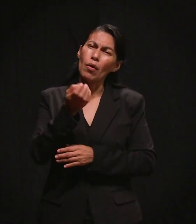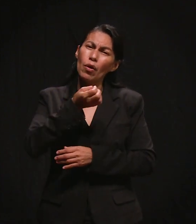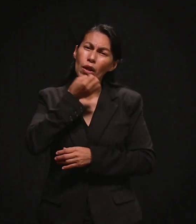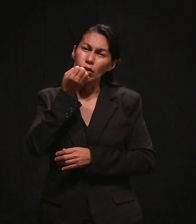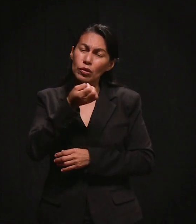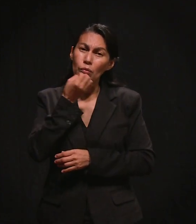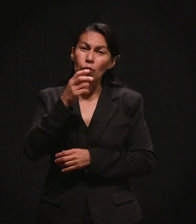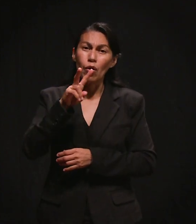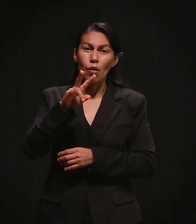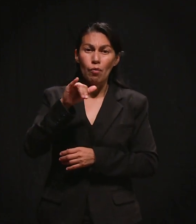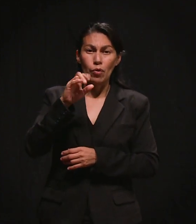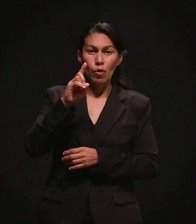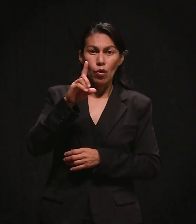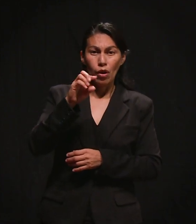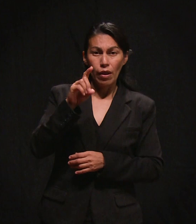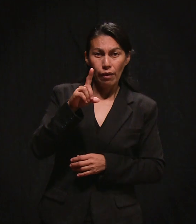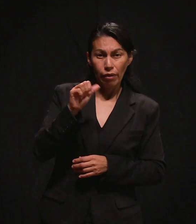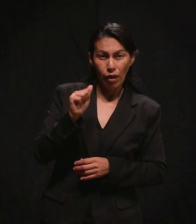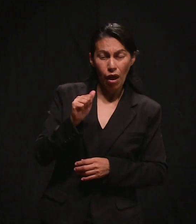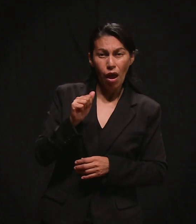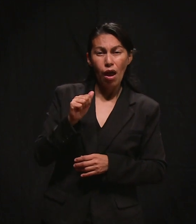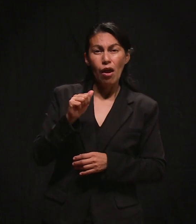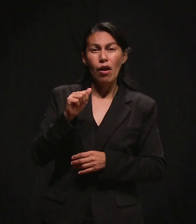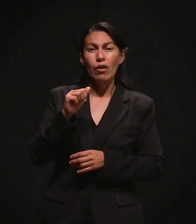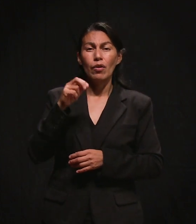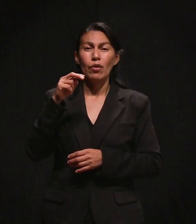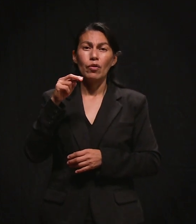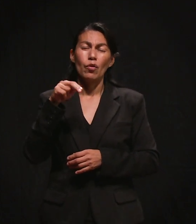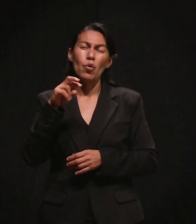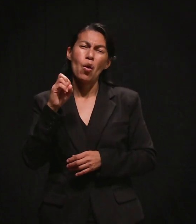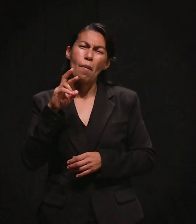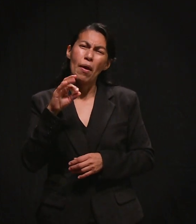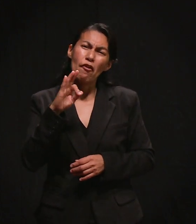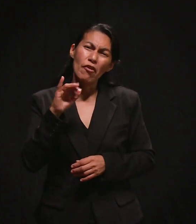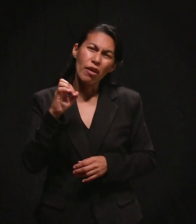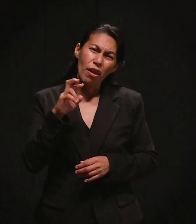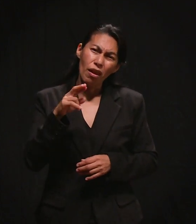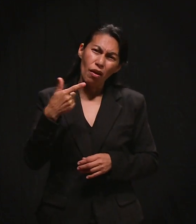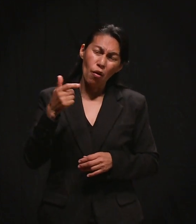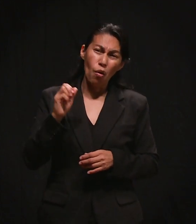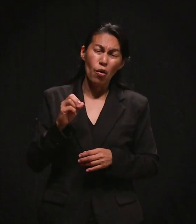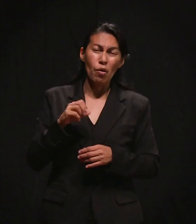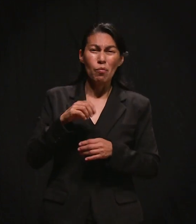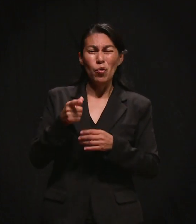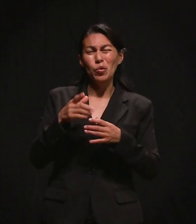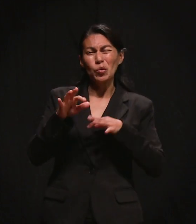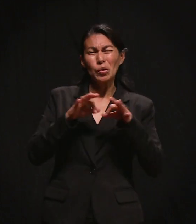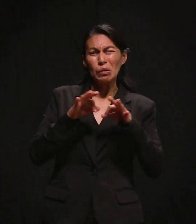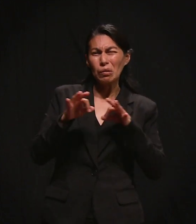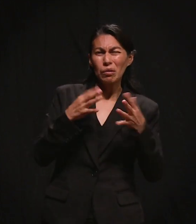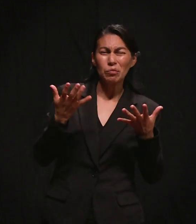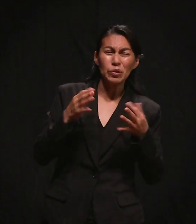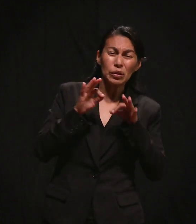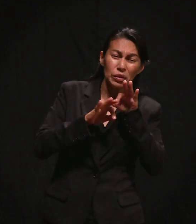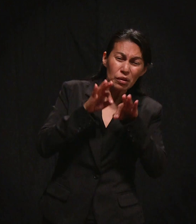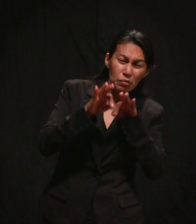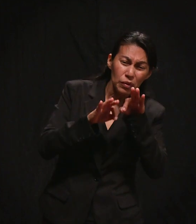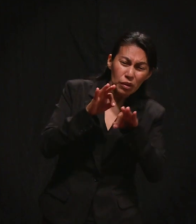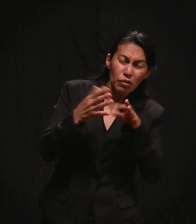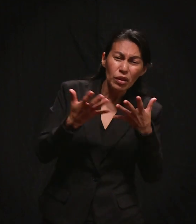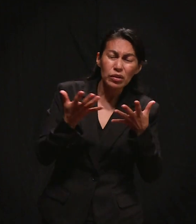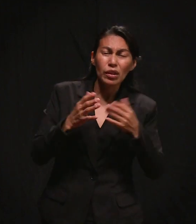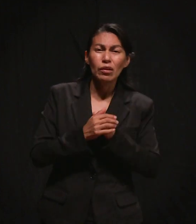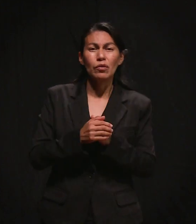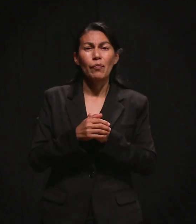Sánchez, por la conversión de Rosa Olivia Figueroa Priego y por su tratamiento de quimioterapia y por